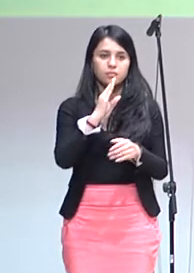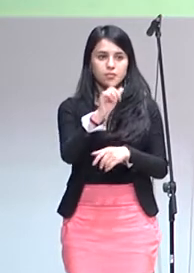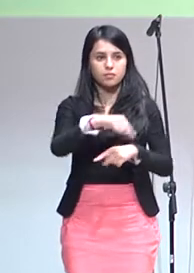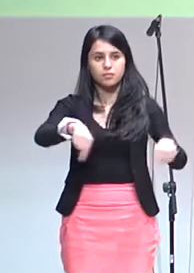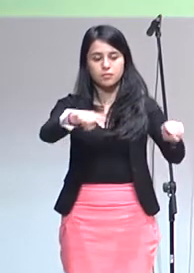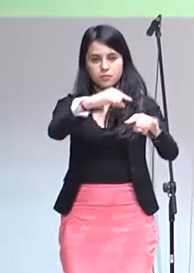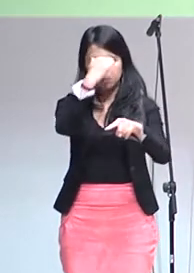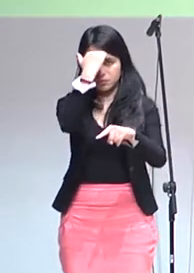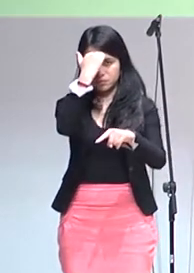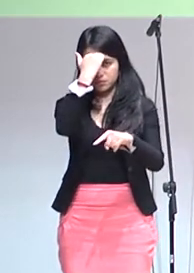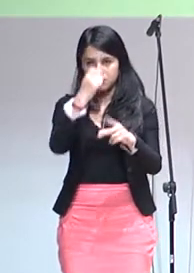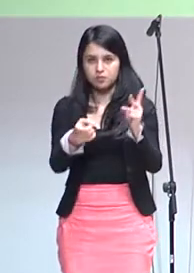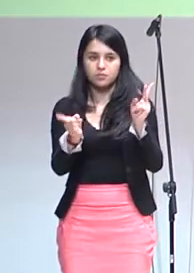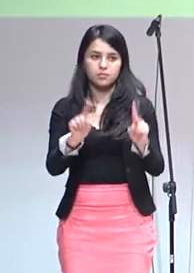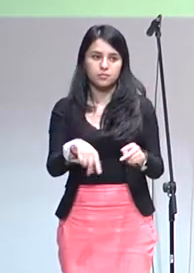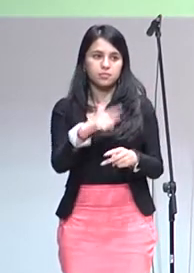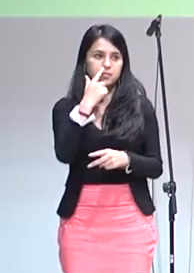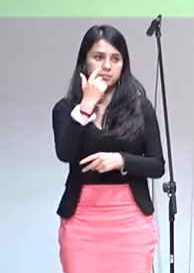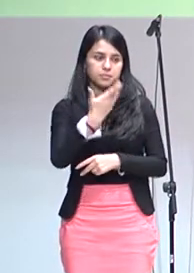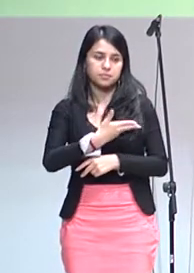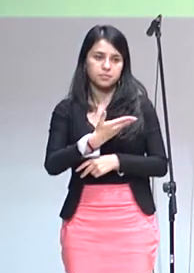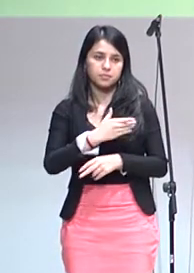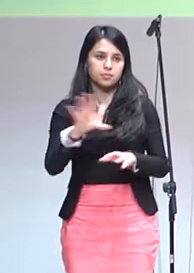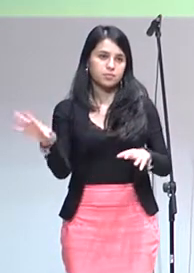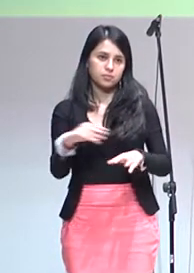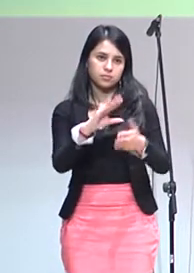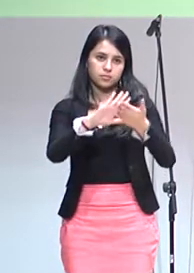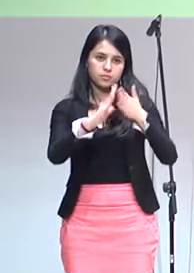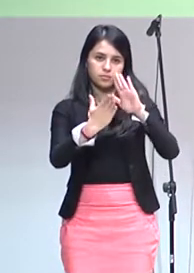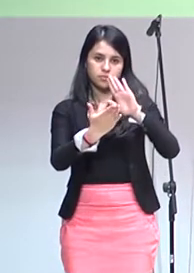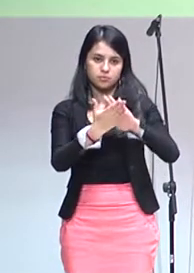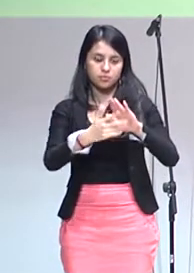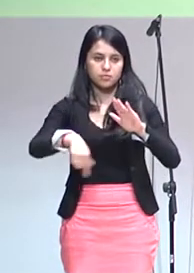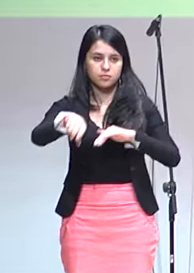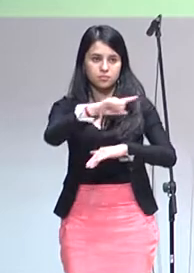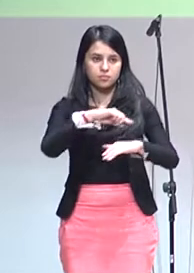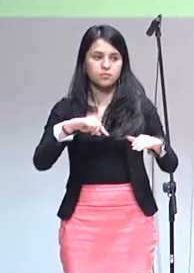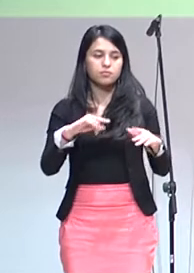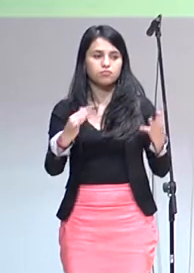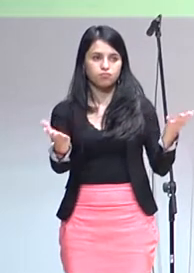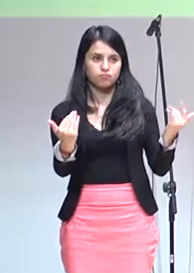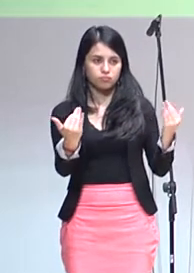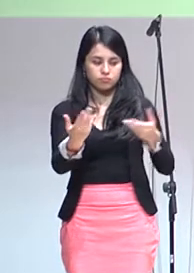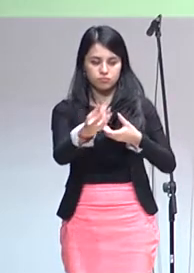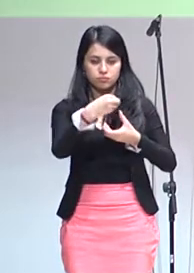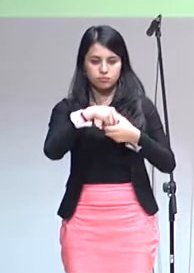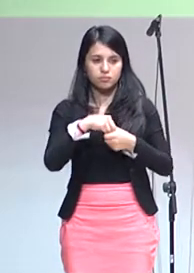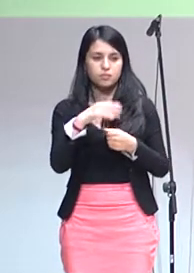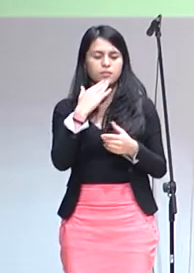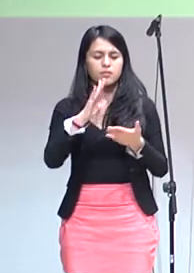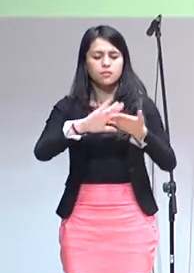y vincular a los padres de familia, a toda la comunidad de Caño del Oro en este proceso. Y cuando